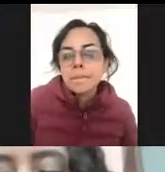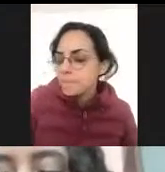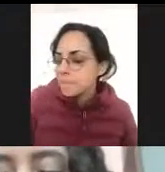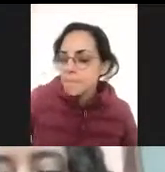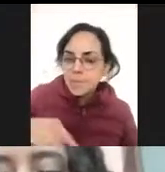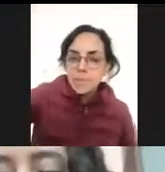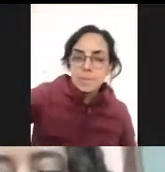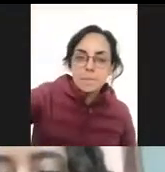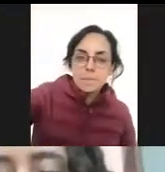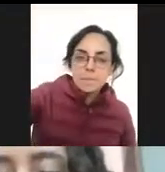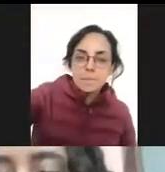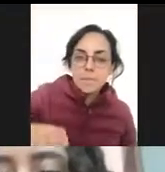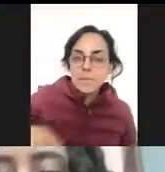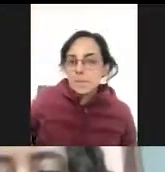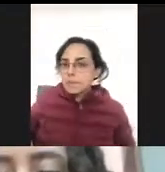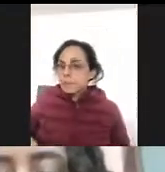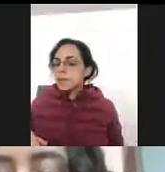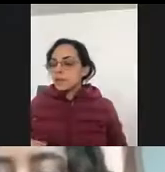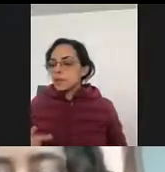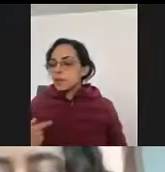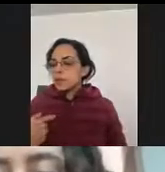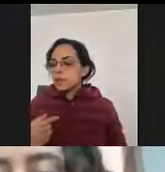Edna Yared Orozco Samperio.